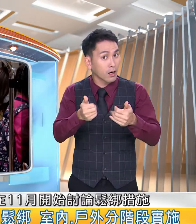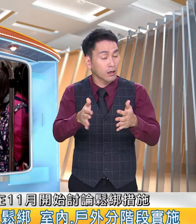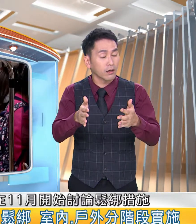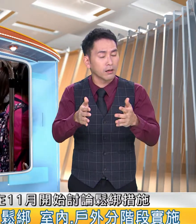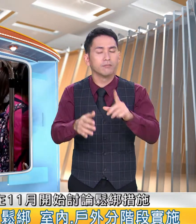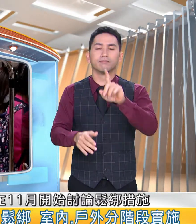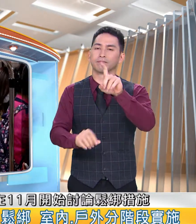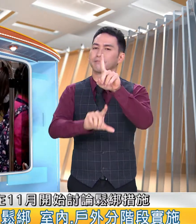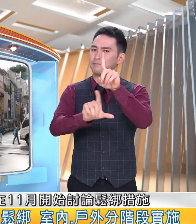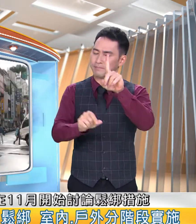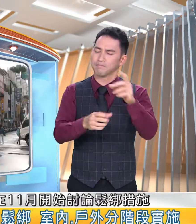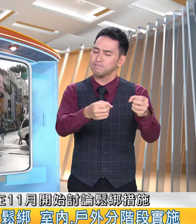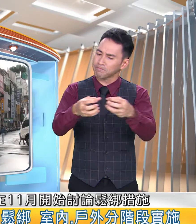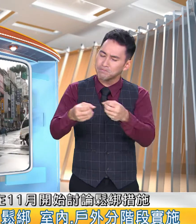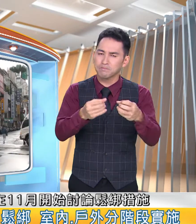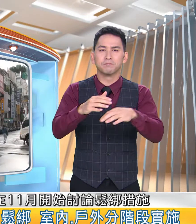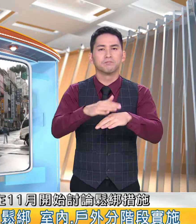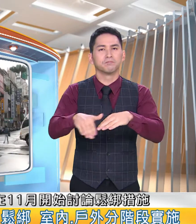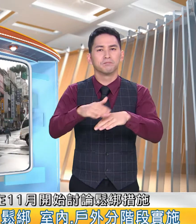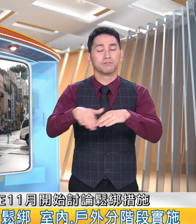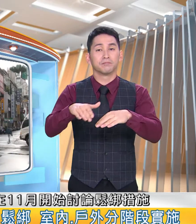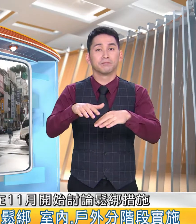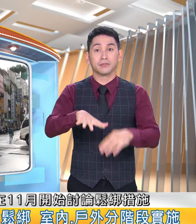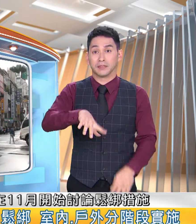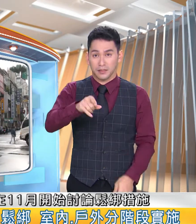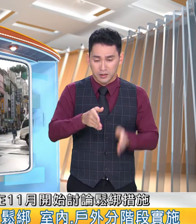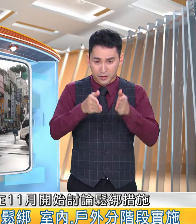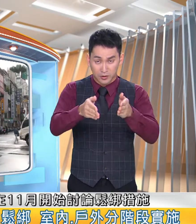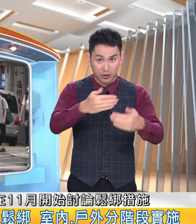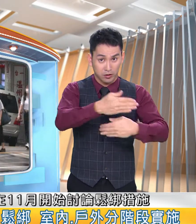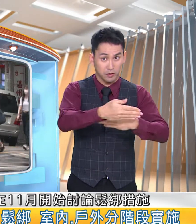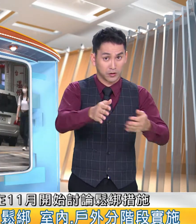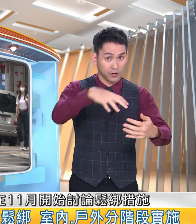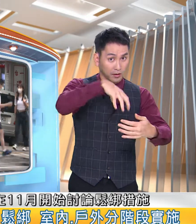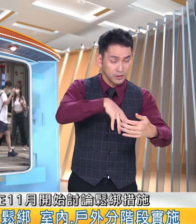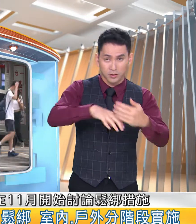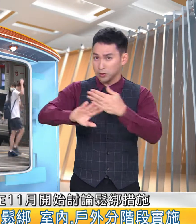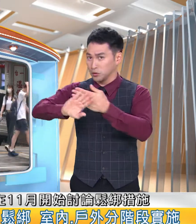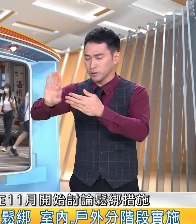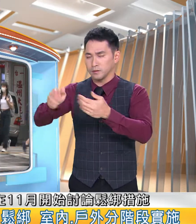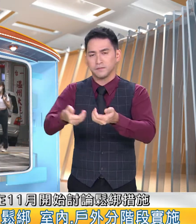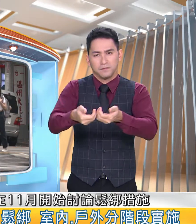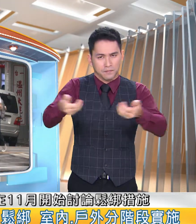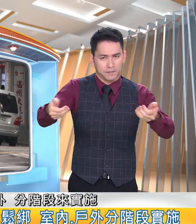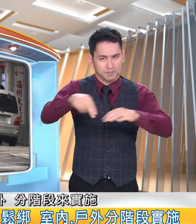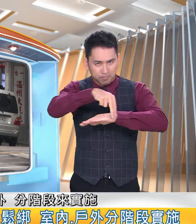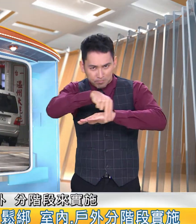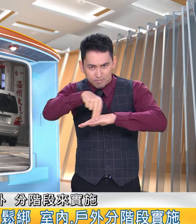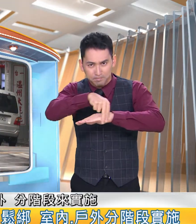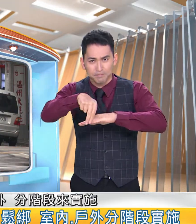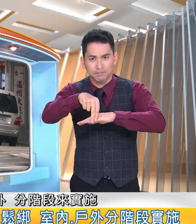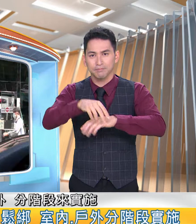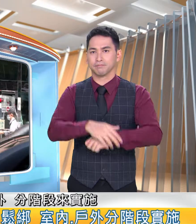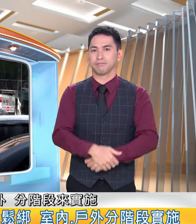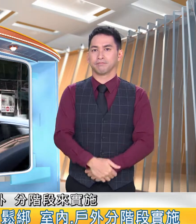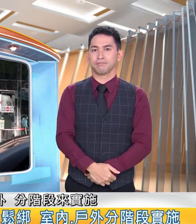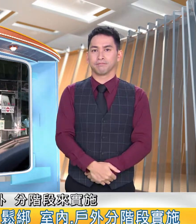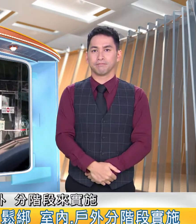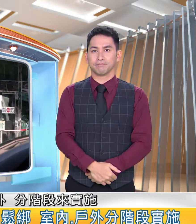令也会在11月开始讨论松绑措施，规范室内和户外分阶段实